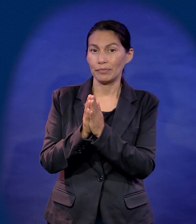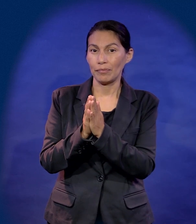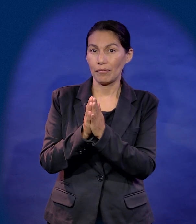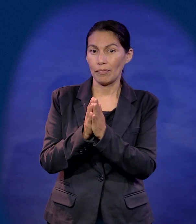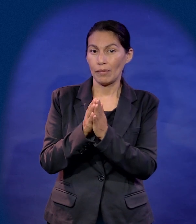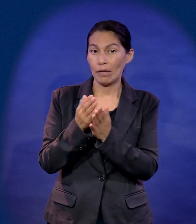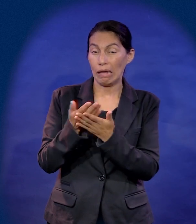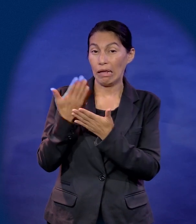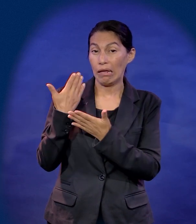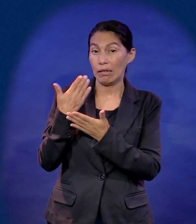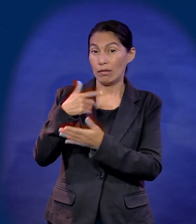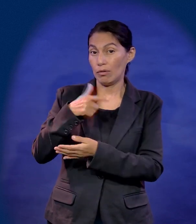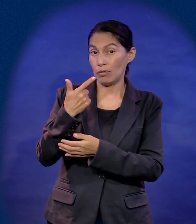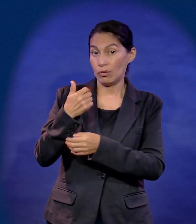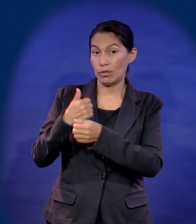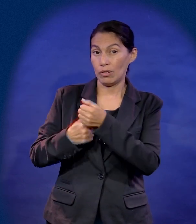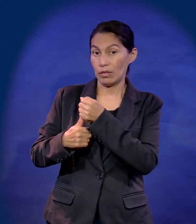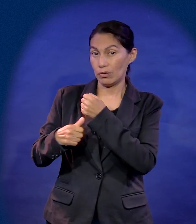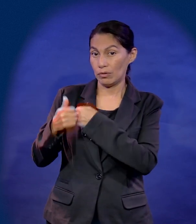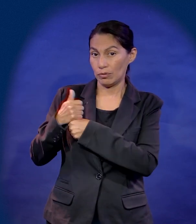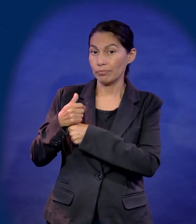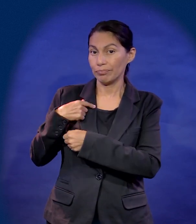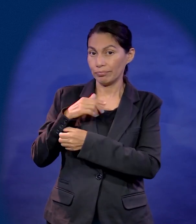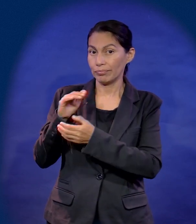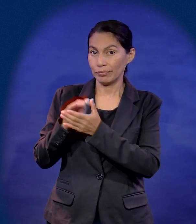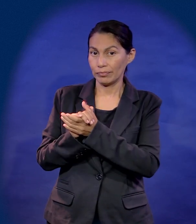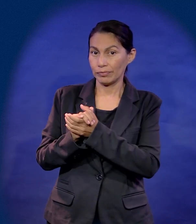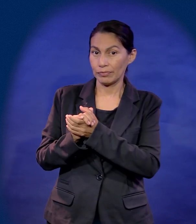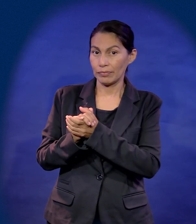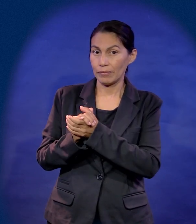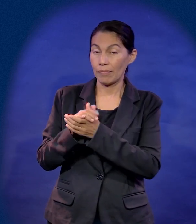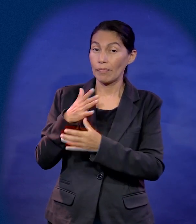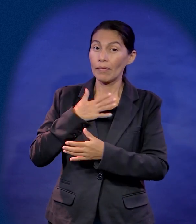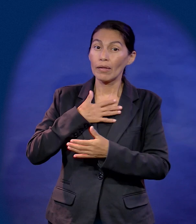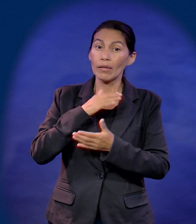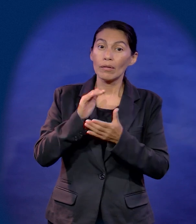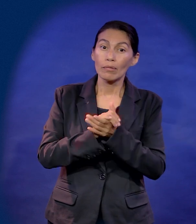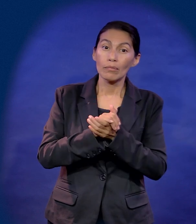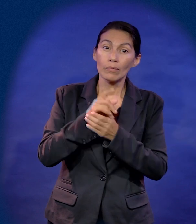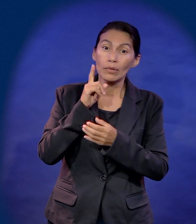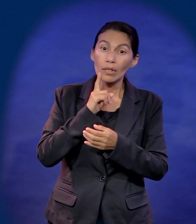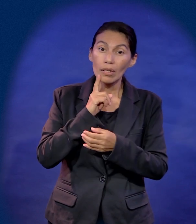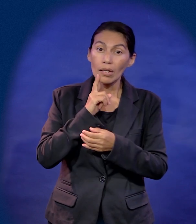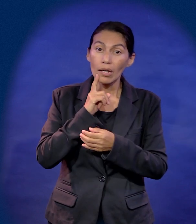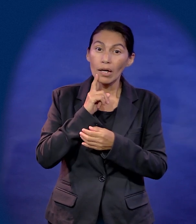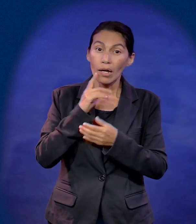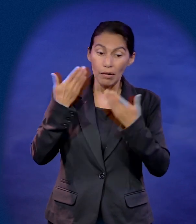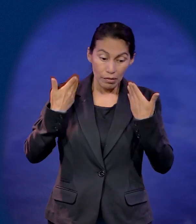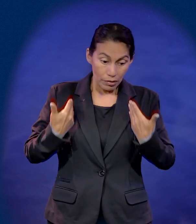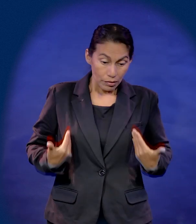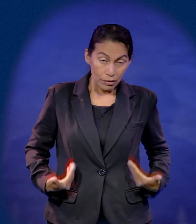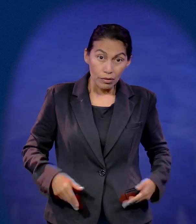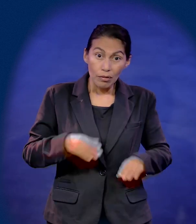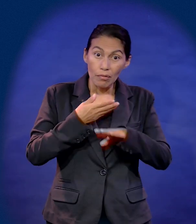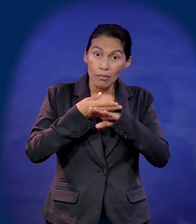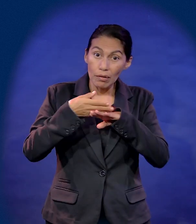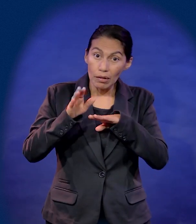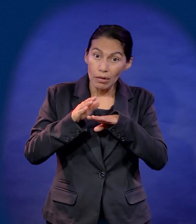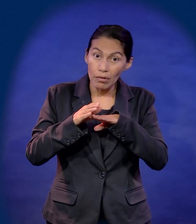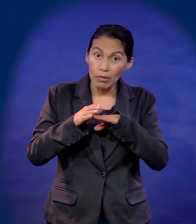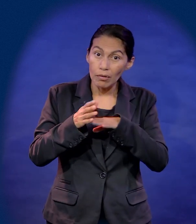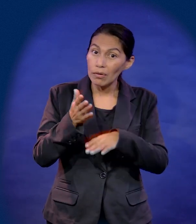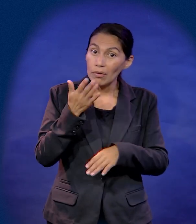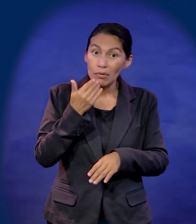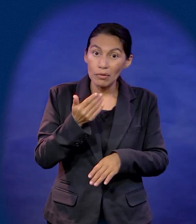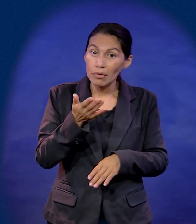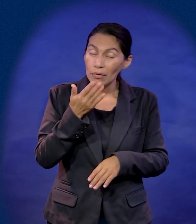Por favor, mira, todavía yo hace 12 años que me casé. Mi esposa quería un vestido blanco. Batallamos